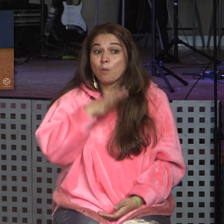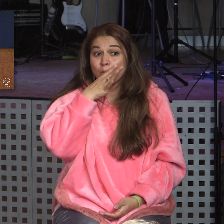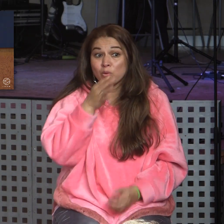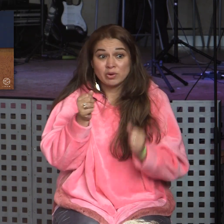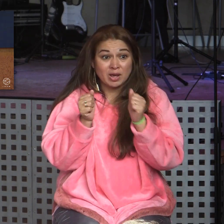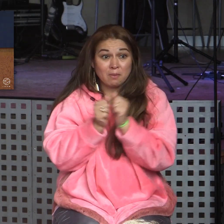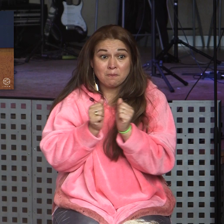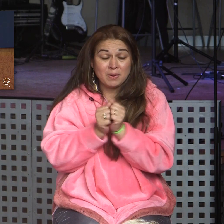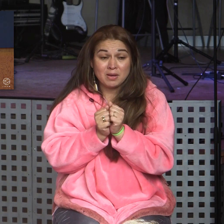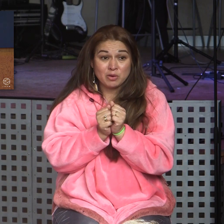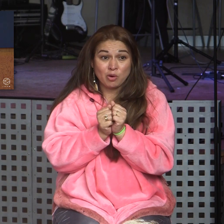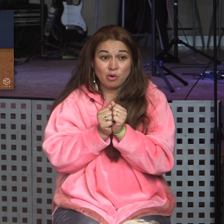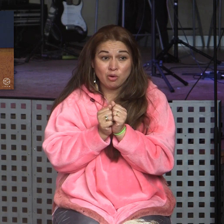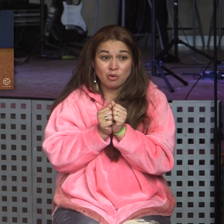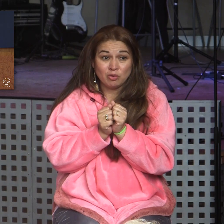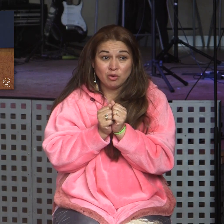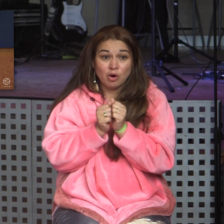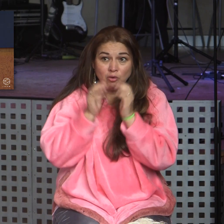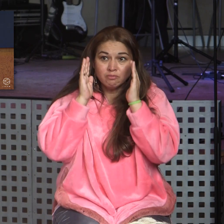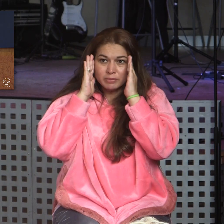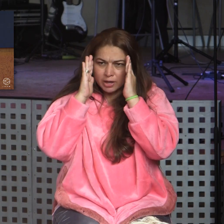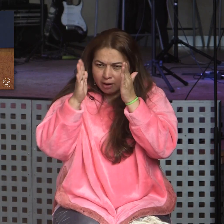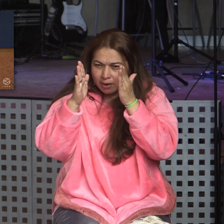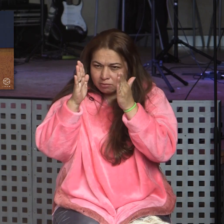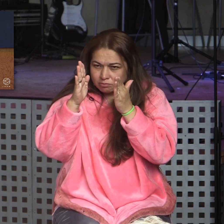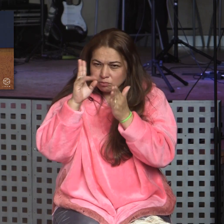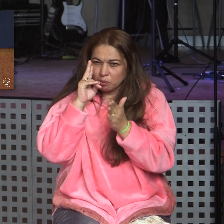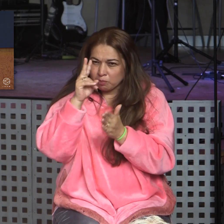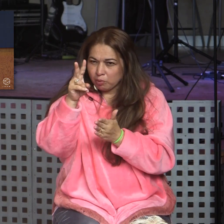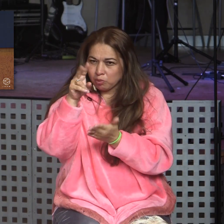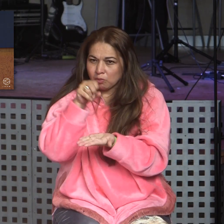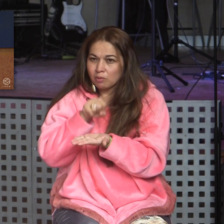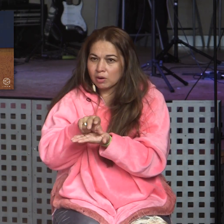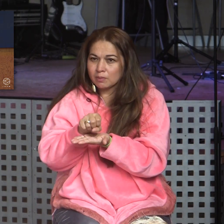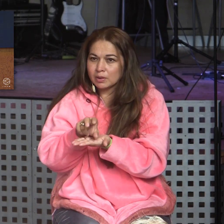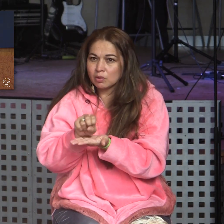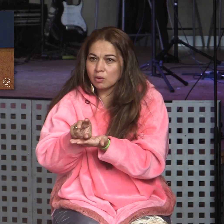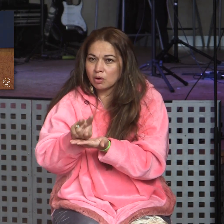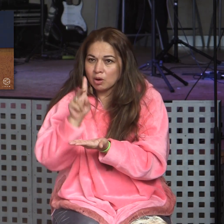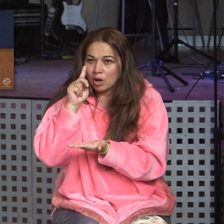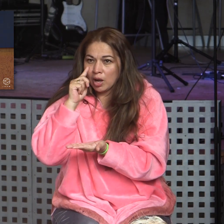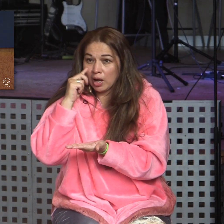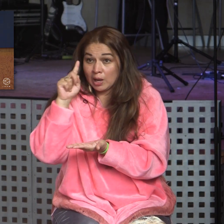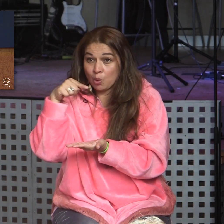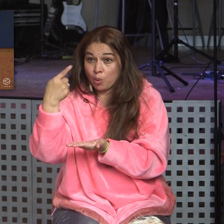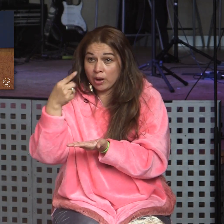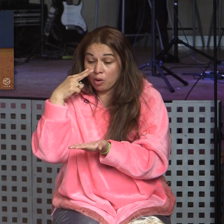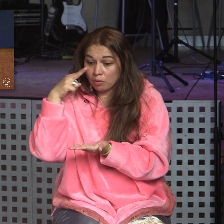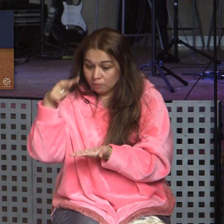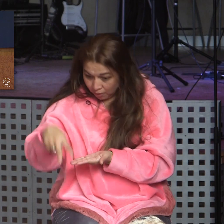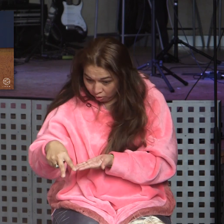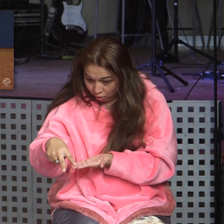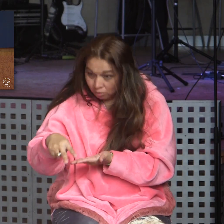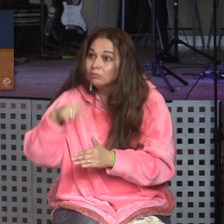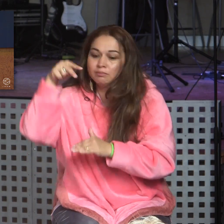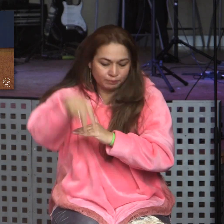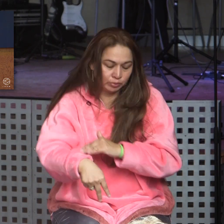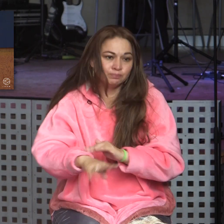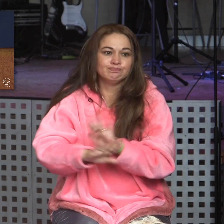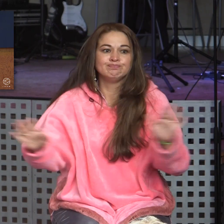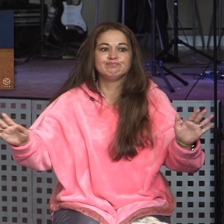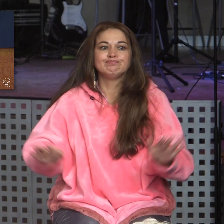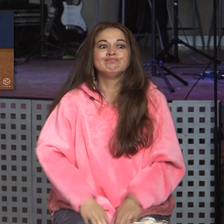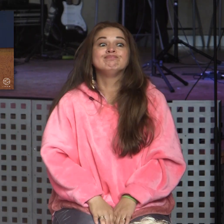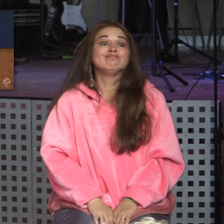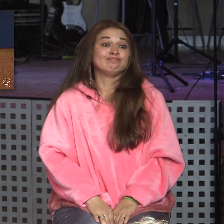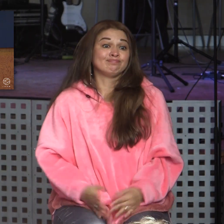él mirando, viendo el fuerte viento. ¿Ves dónde puso los ojos? En el momento que puso los